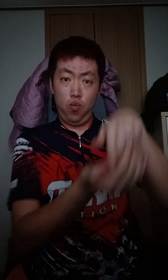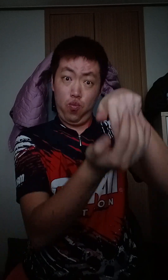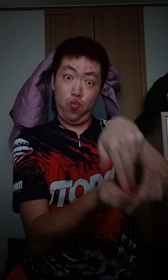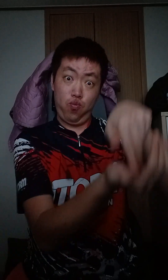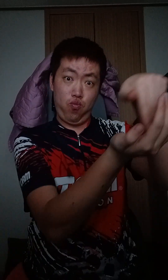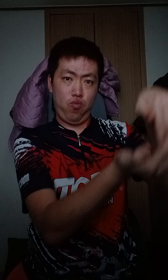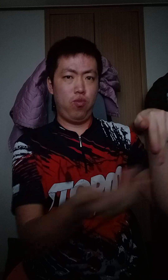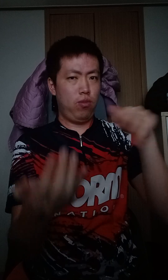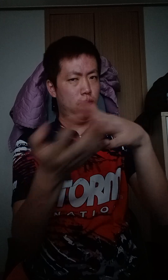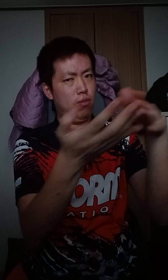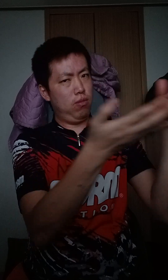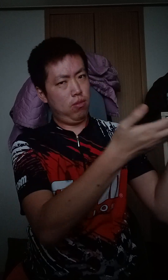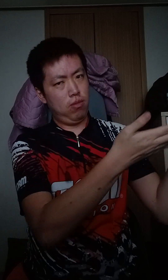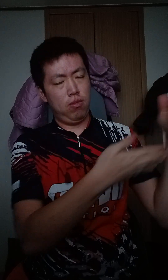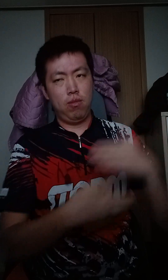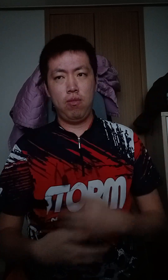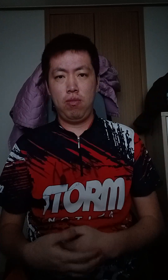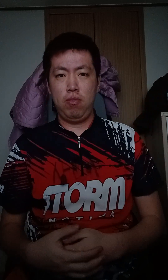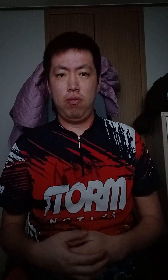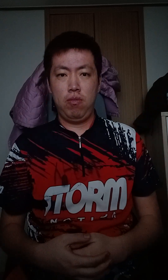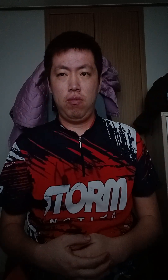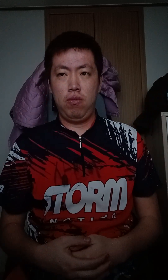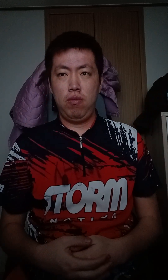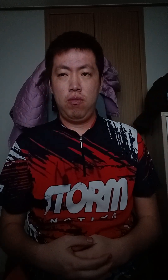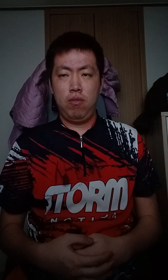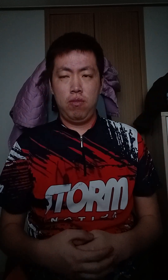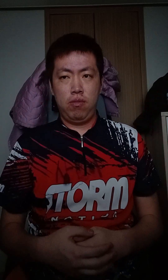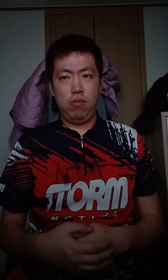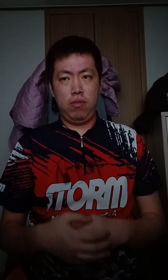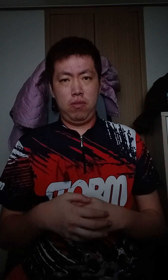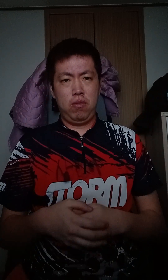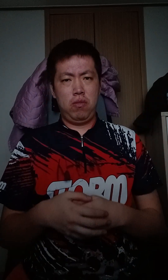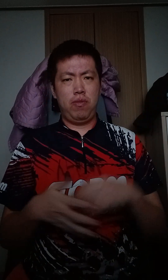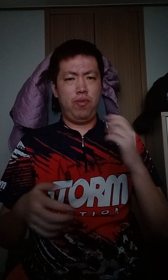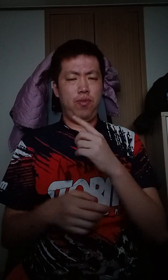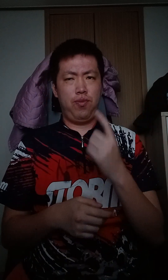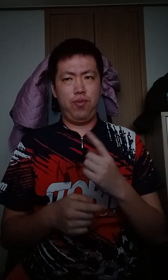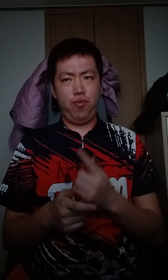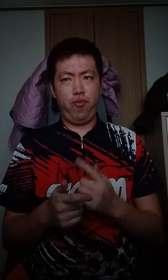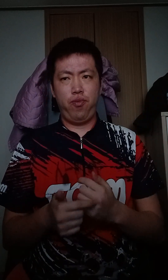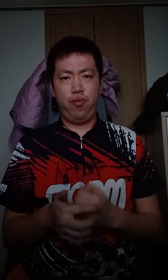옆 건물로 이동합니다. 여기 계단 조심해야 돼. 여기 봐봐.